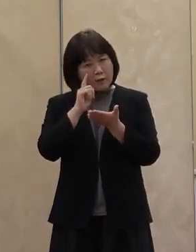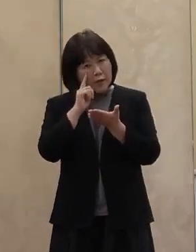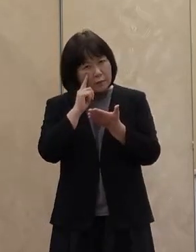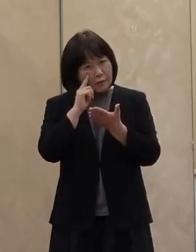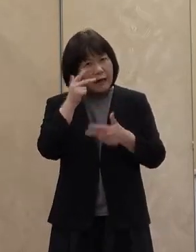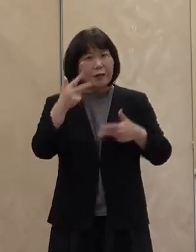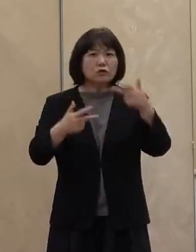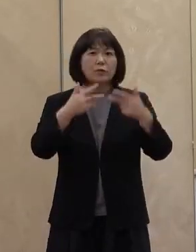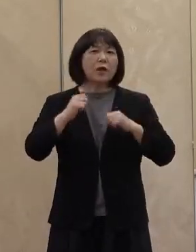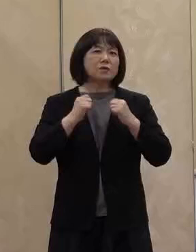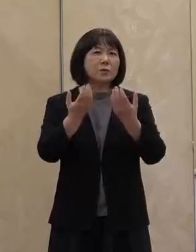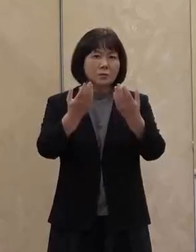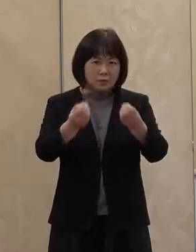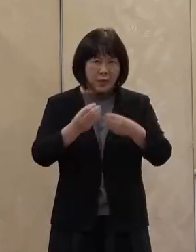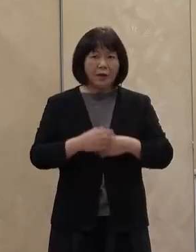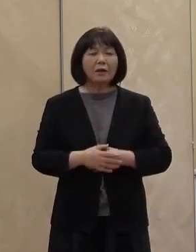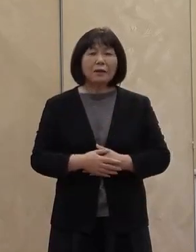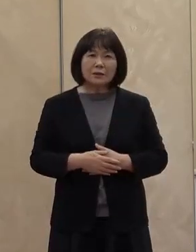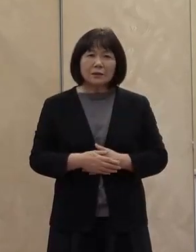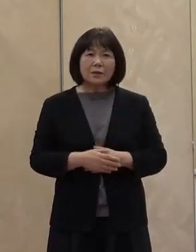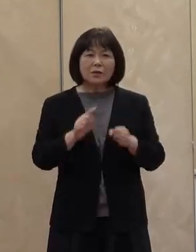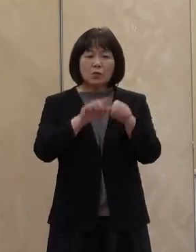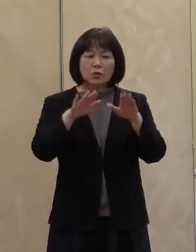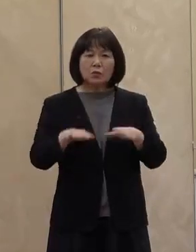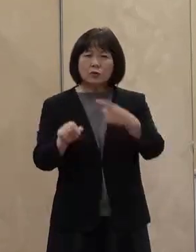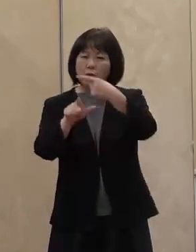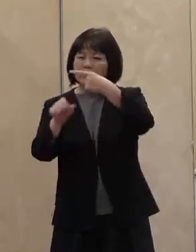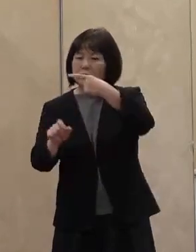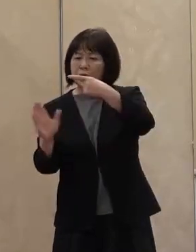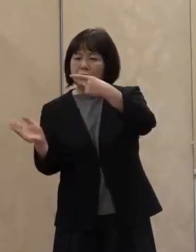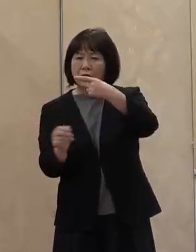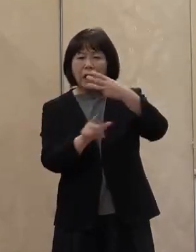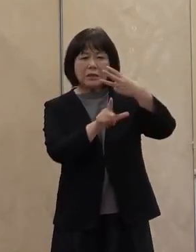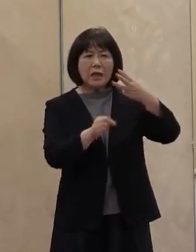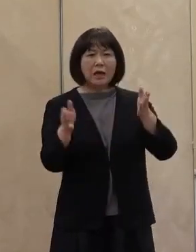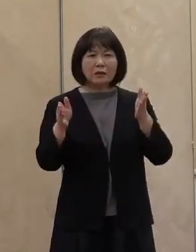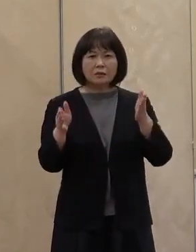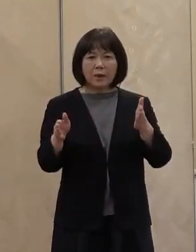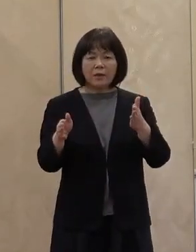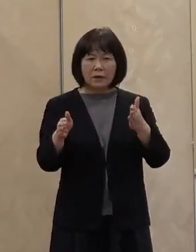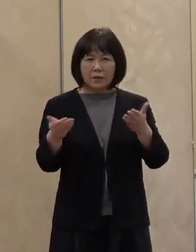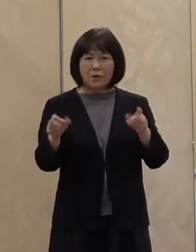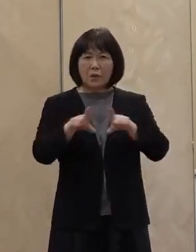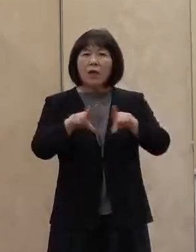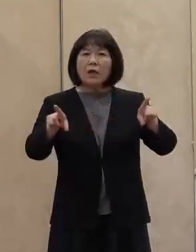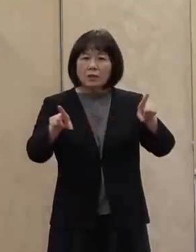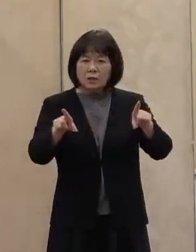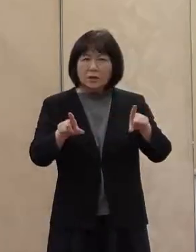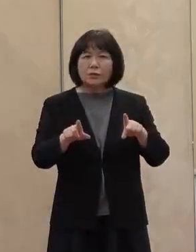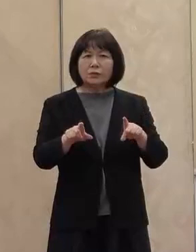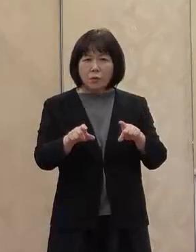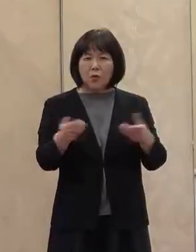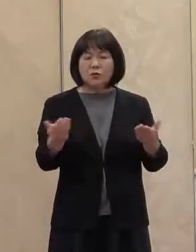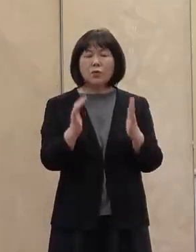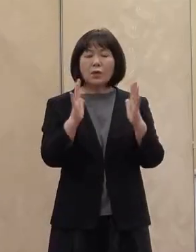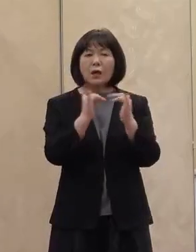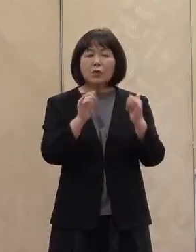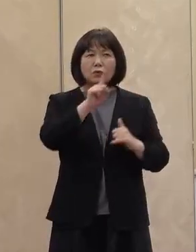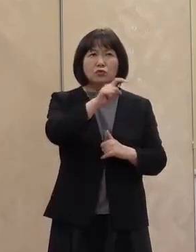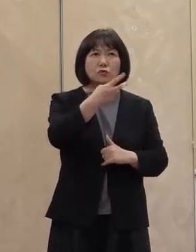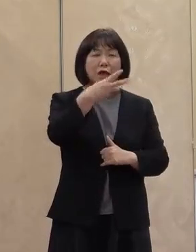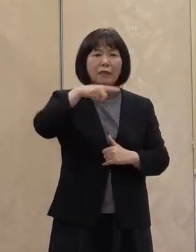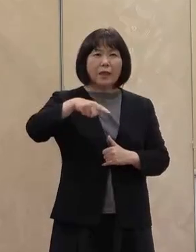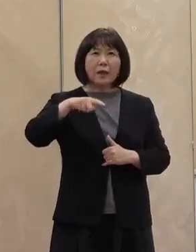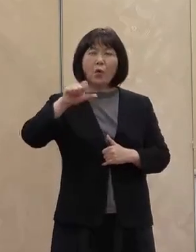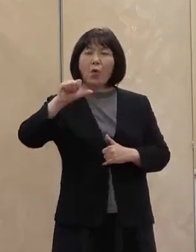ミュレーションです。今年の1月から3月の平均の失業者が約 13.5 万人で、それがどのぐらい増え